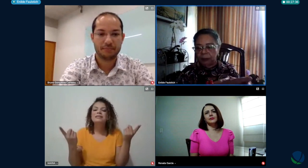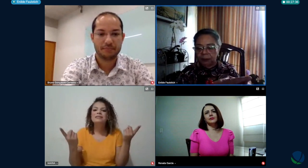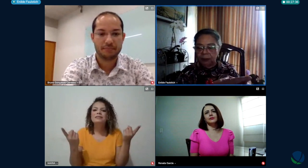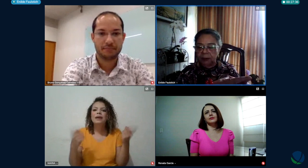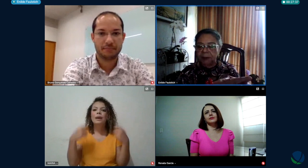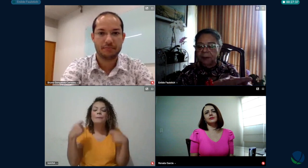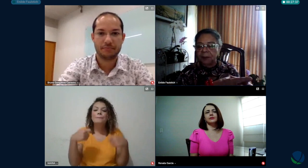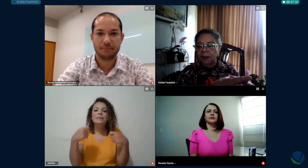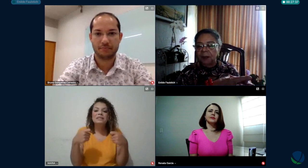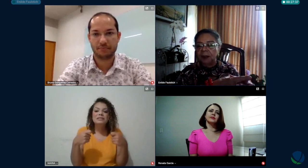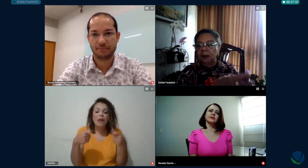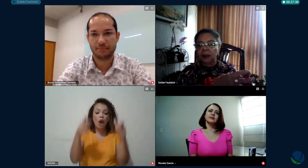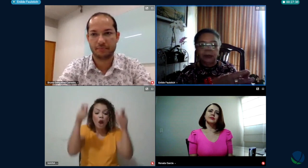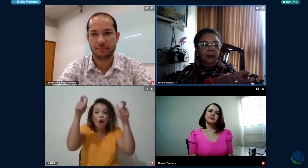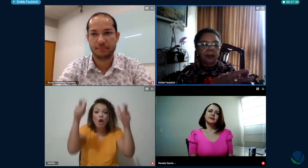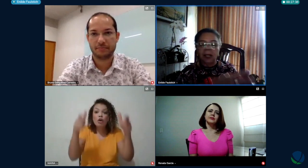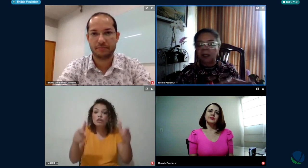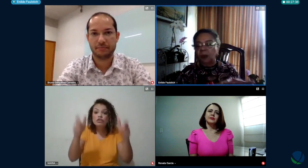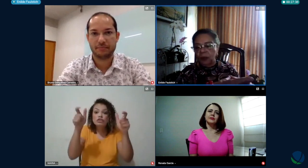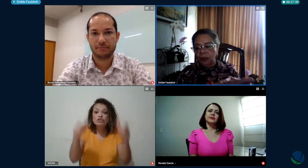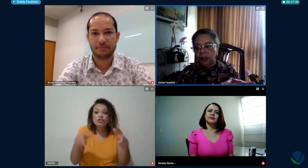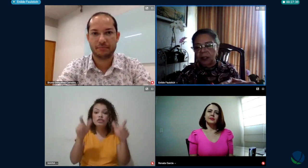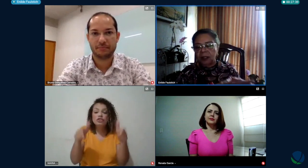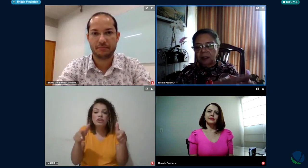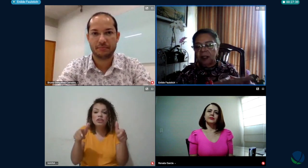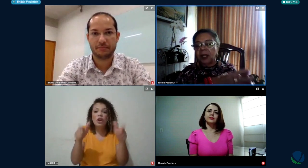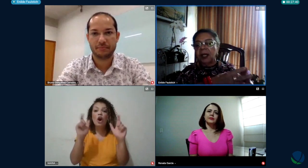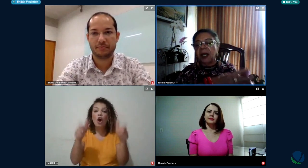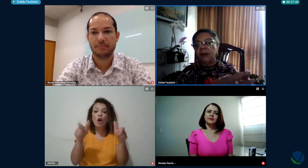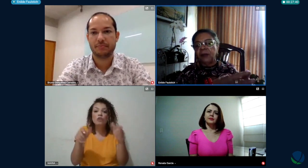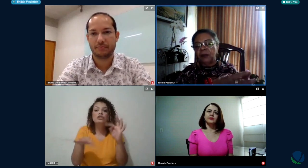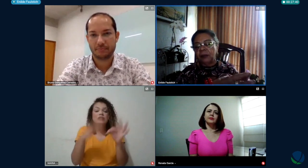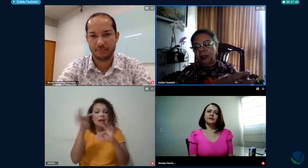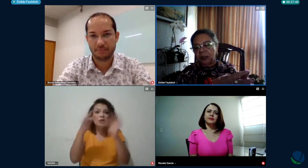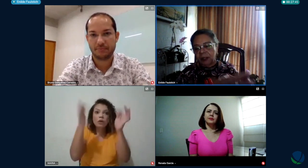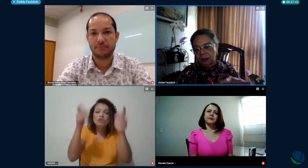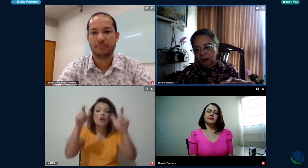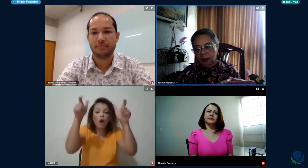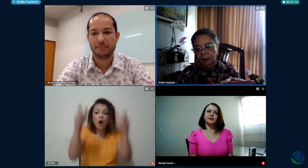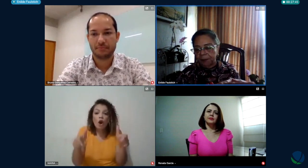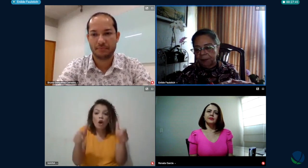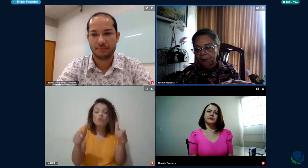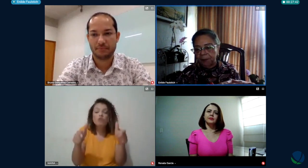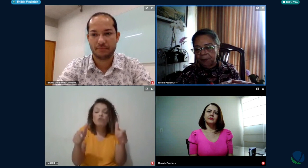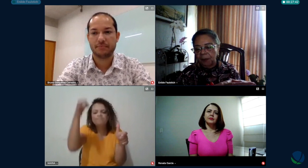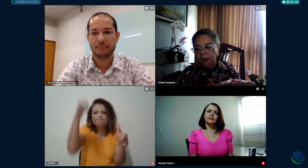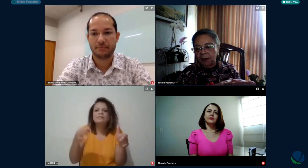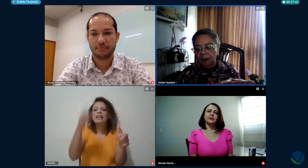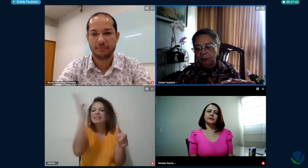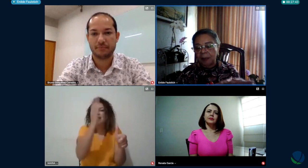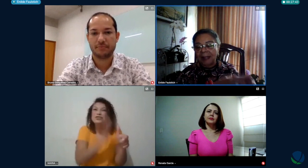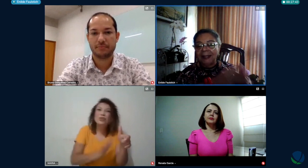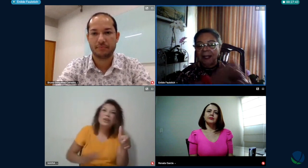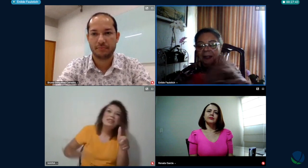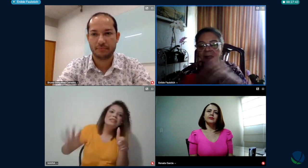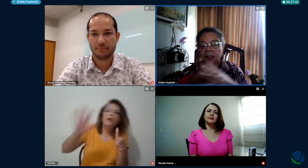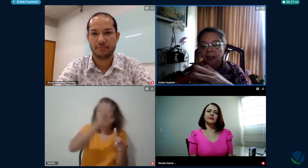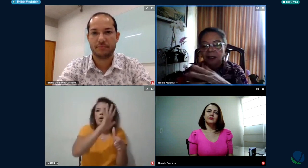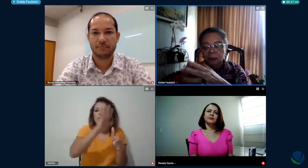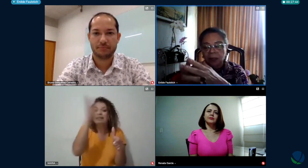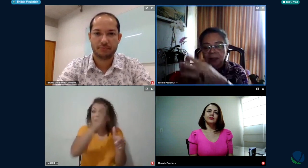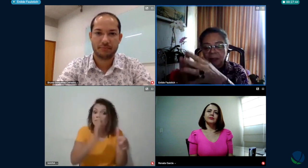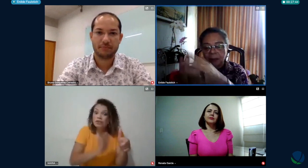domínio de tecnologia que seja efetivamente nacional. Né? Para que